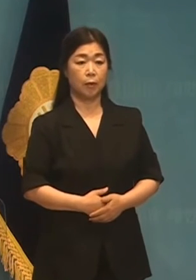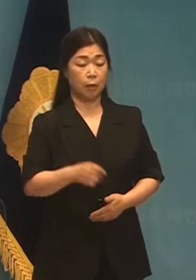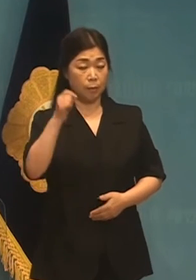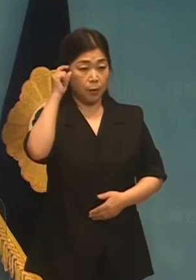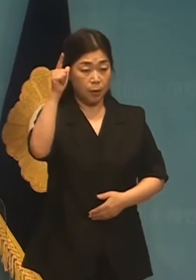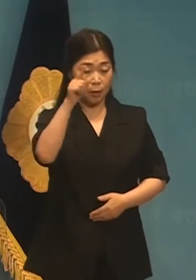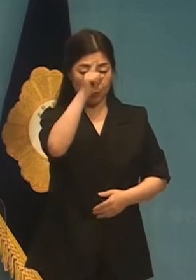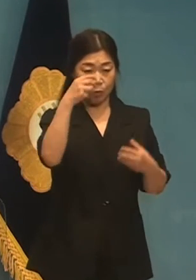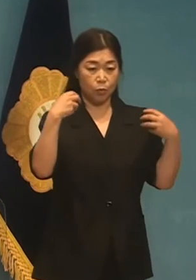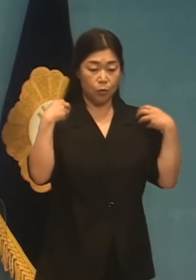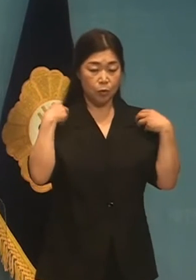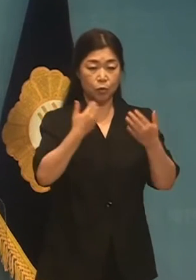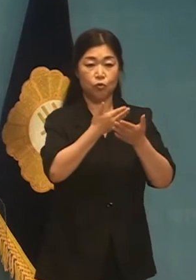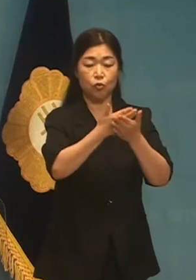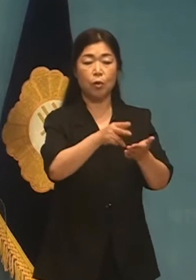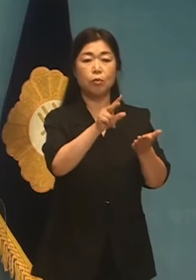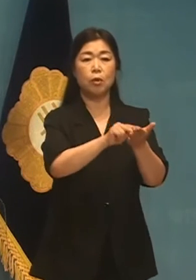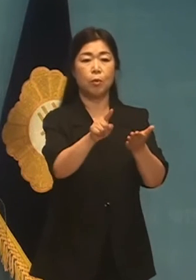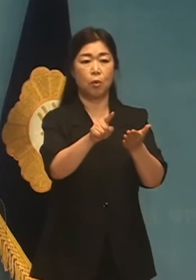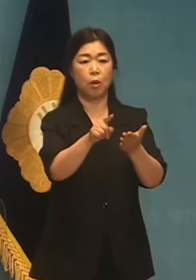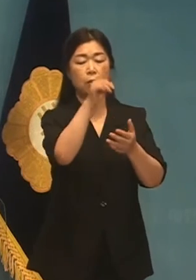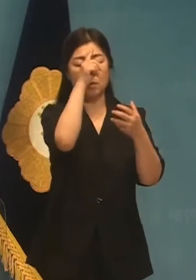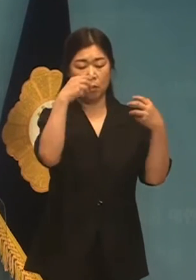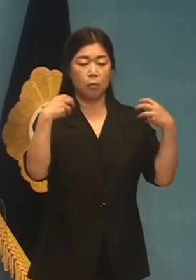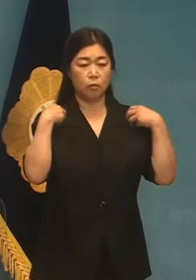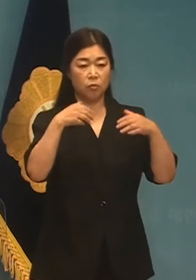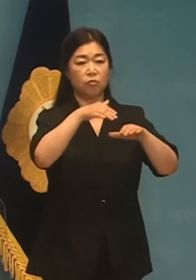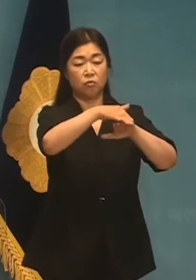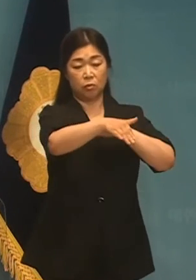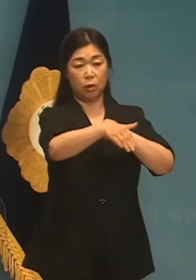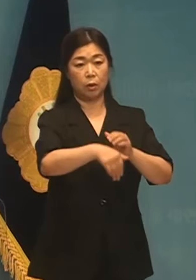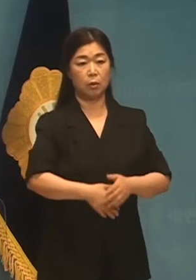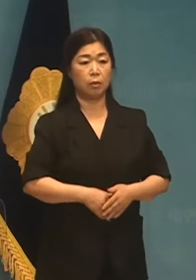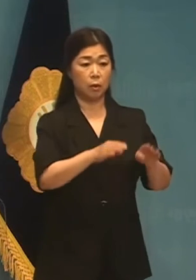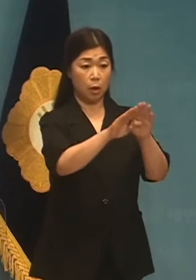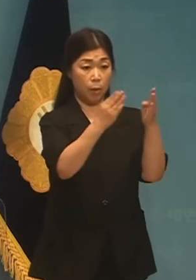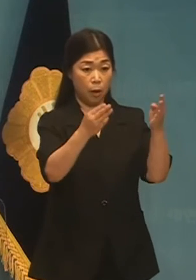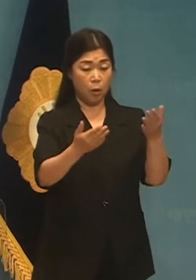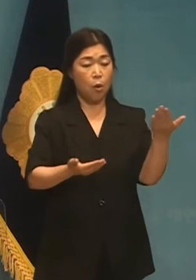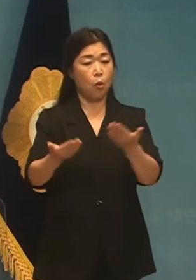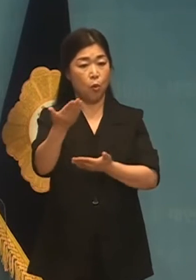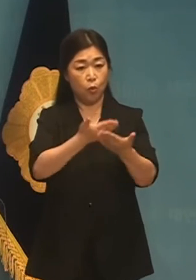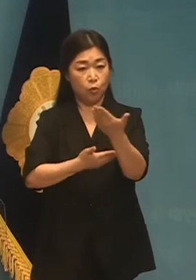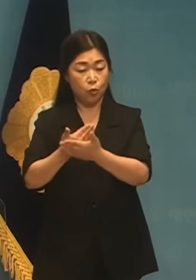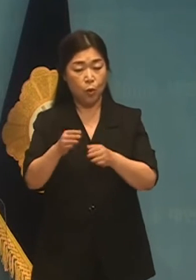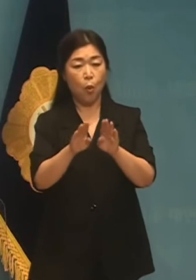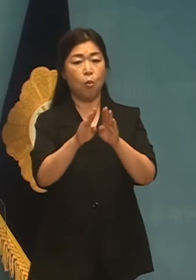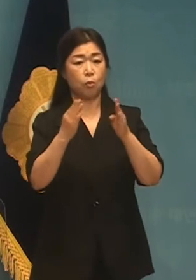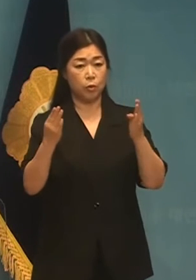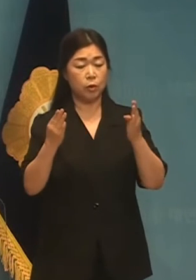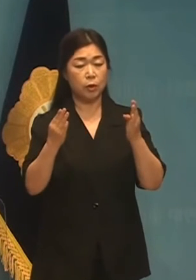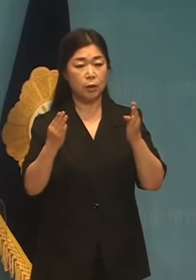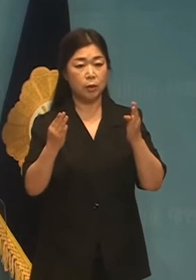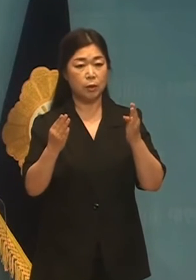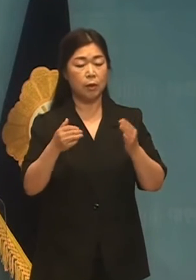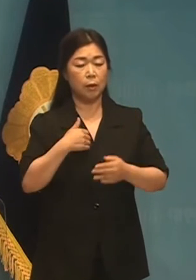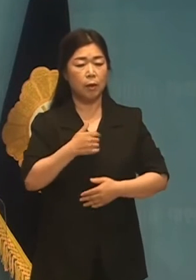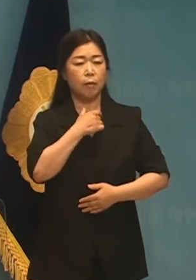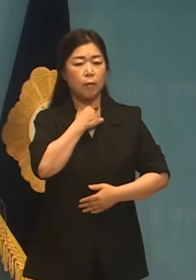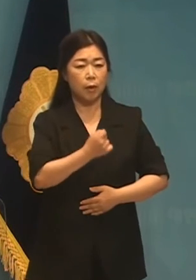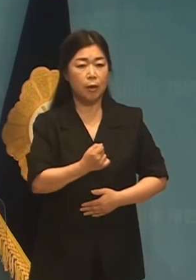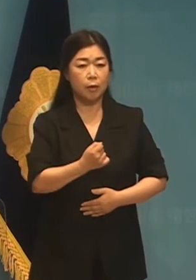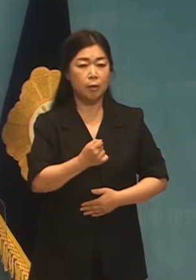인텔리전트 정부의 핵심은 바로 거버넌스입니다. 개방과 공유 그리고 오픈소스가 제가